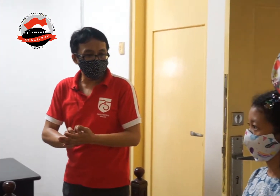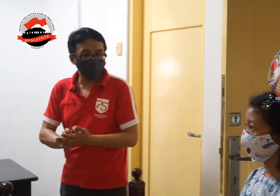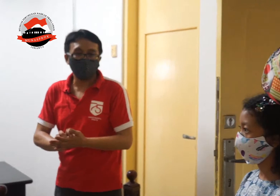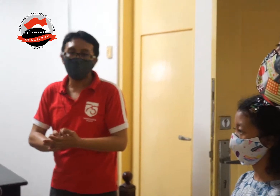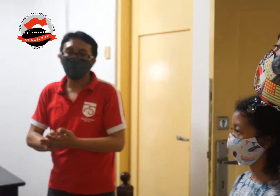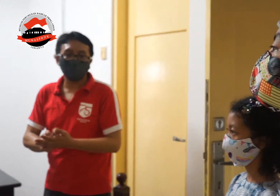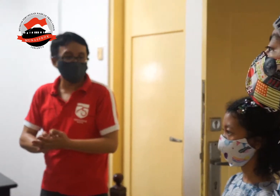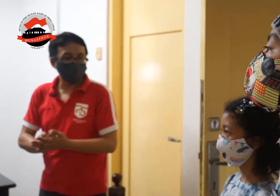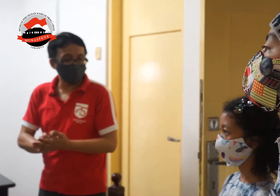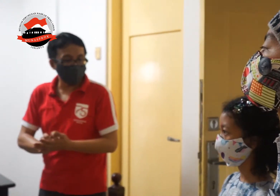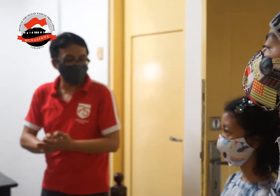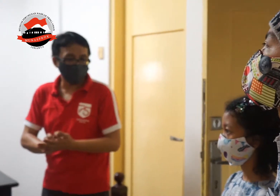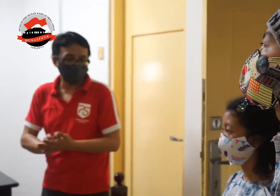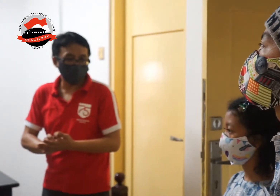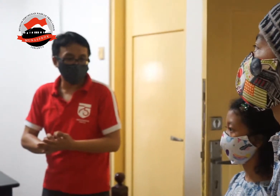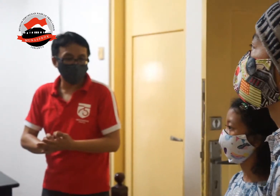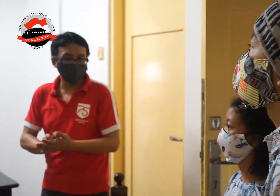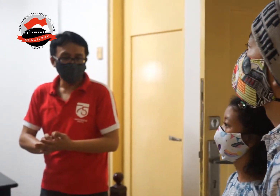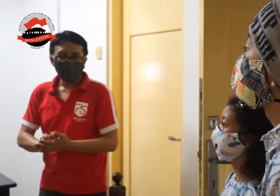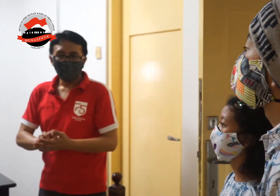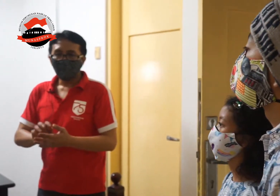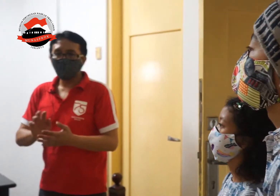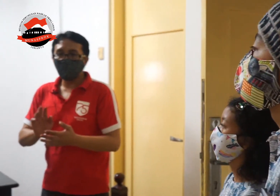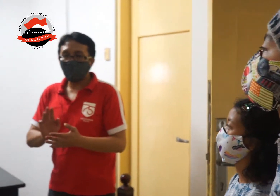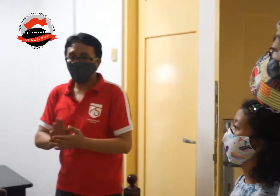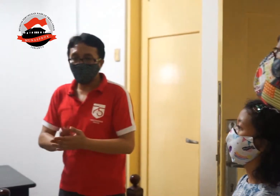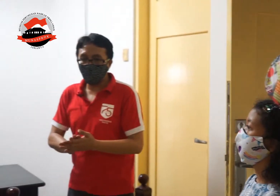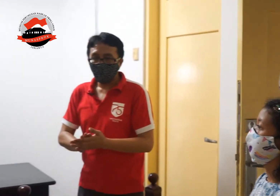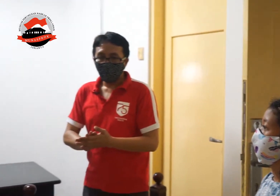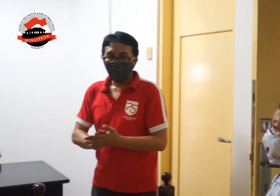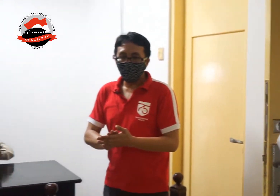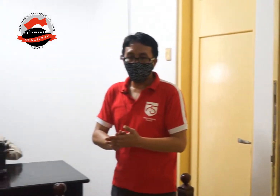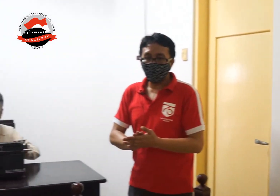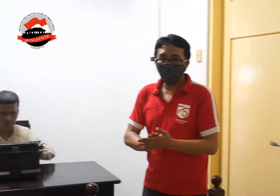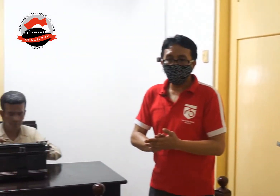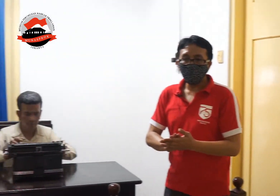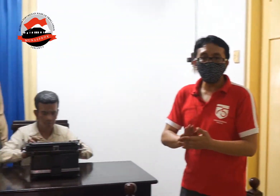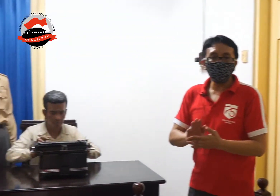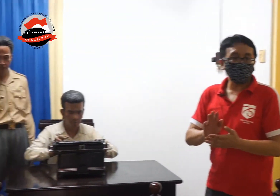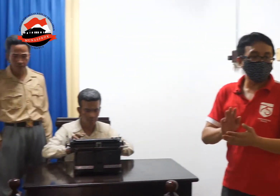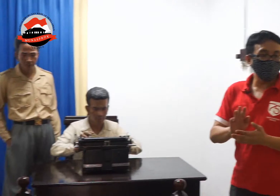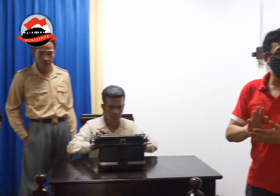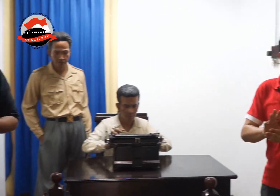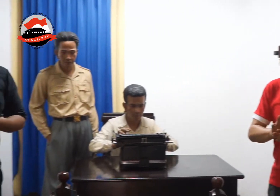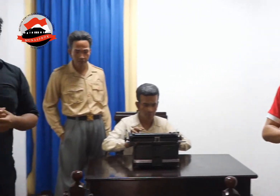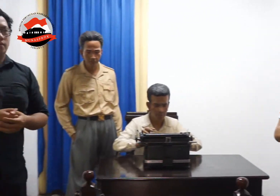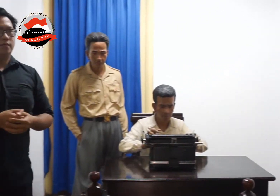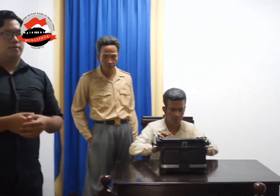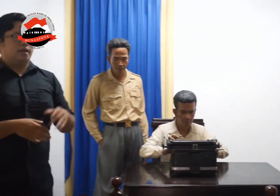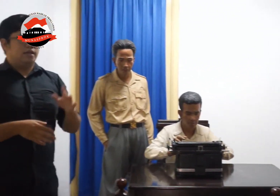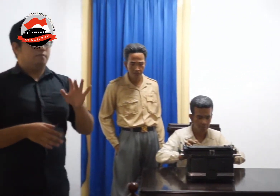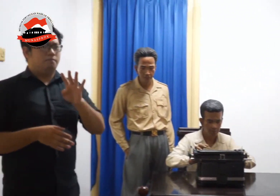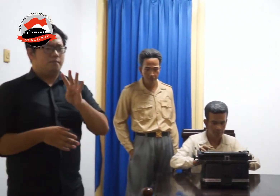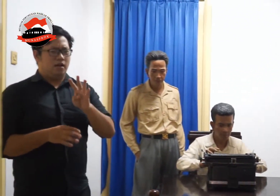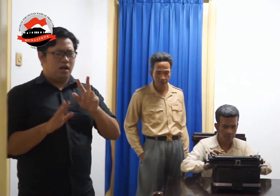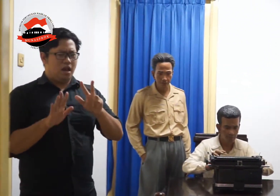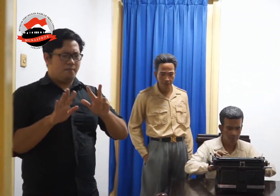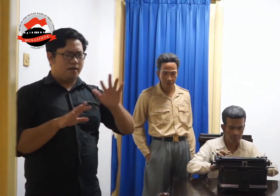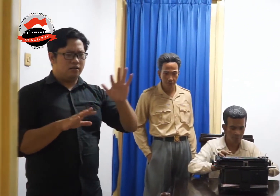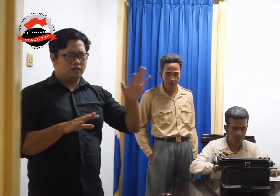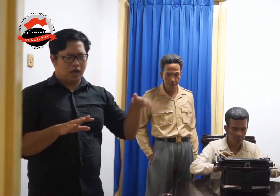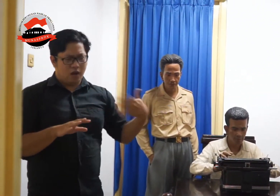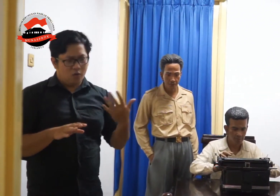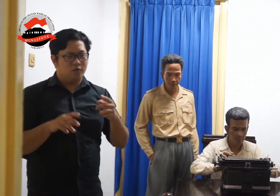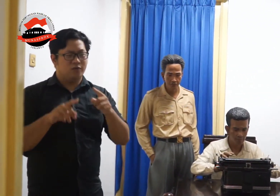1993 kepada Presiden Soeharto saat itu. Jadi kurang lebih 48 tahun